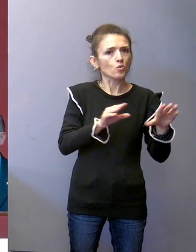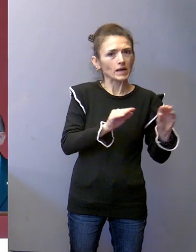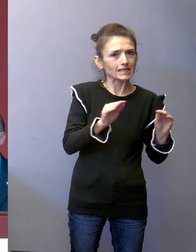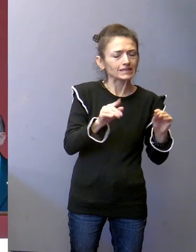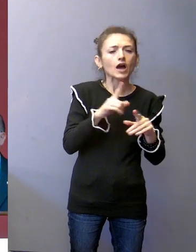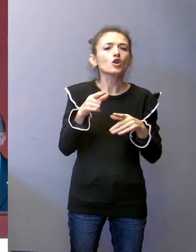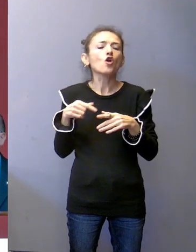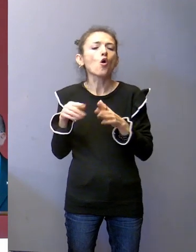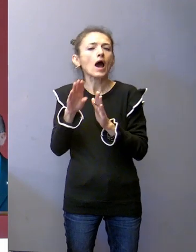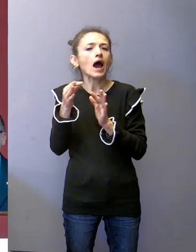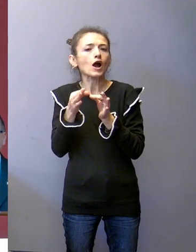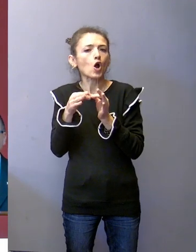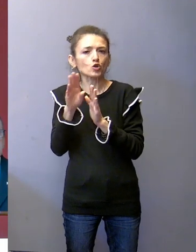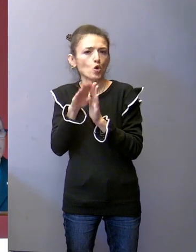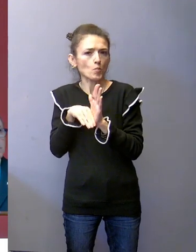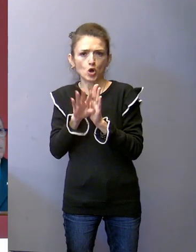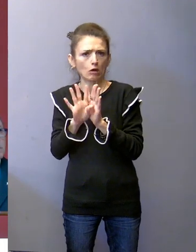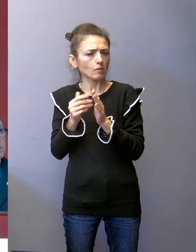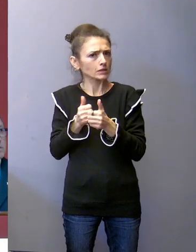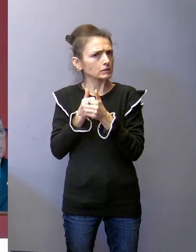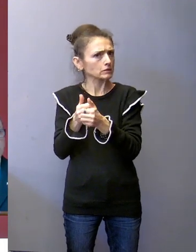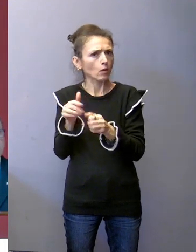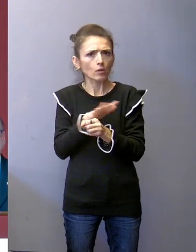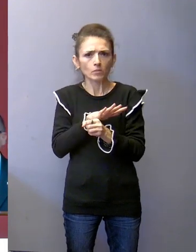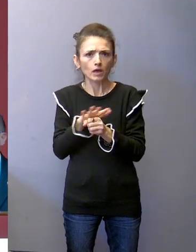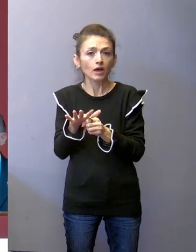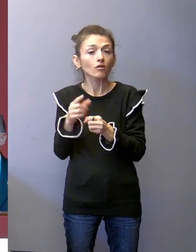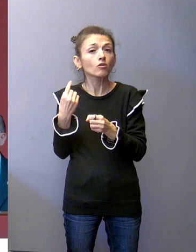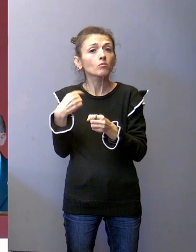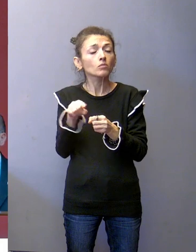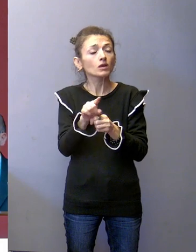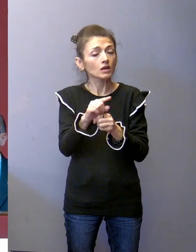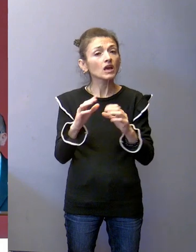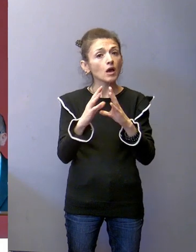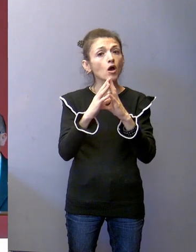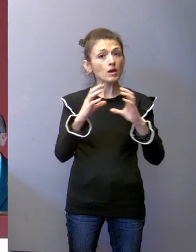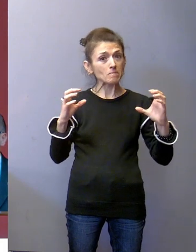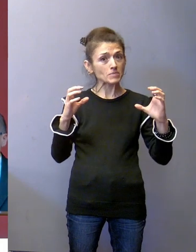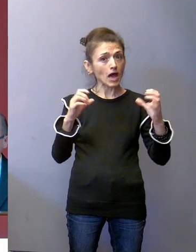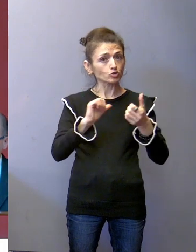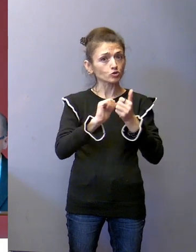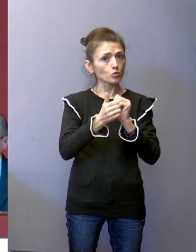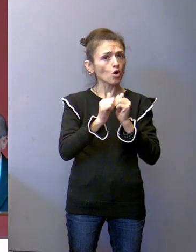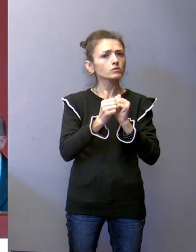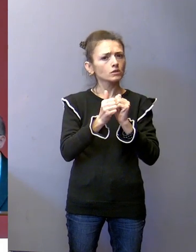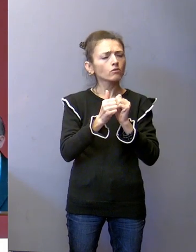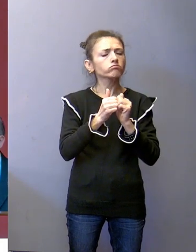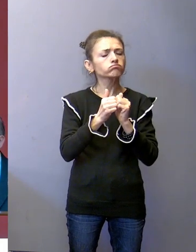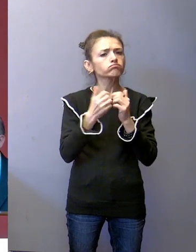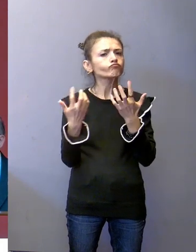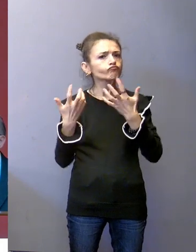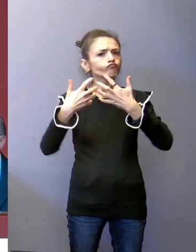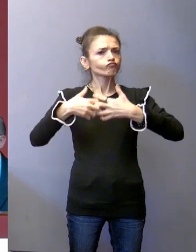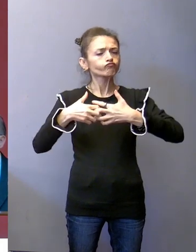l'accordo di programma noi riteniamo che questo tipo di inserimento sia perfettamente compatibile con le finalità